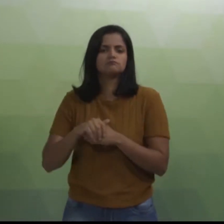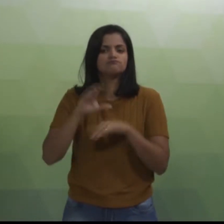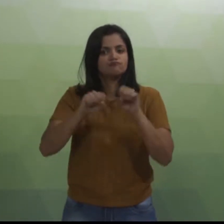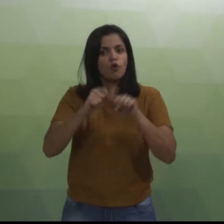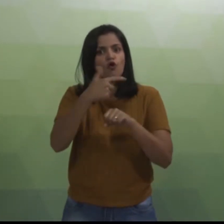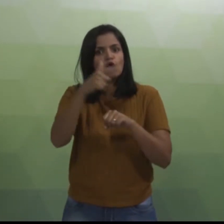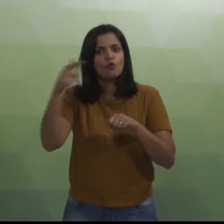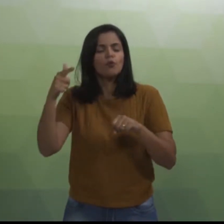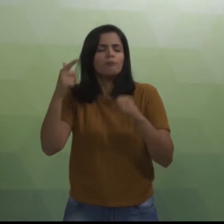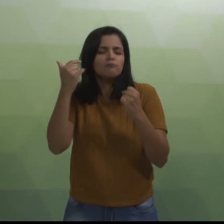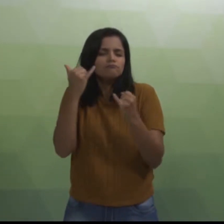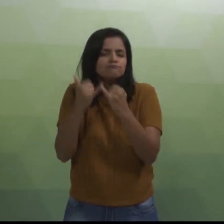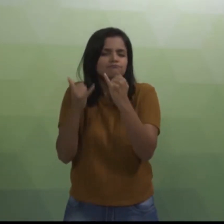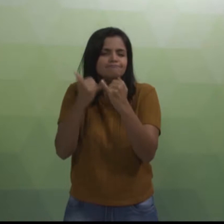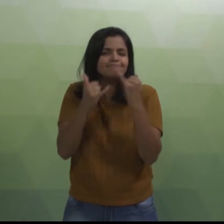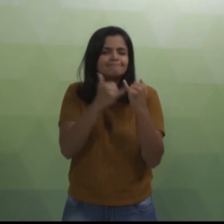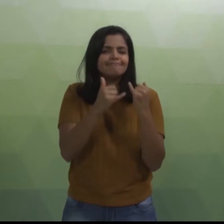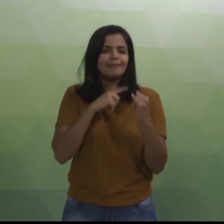Lancem mão de outras informações.